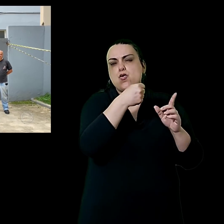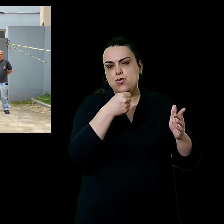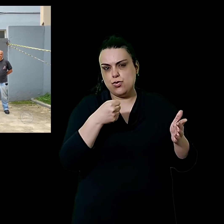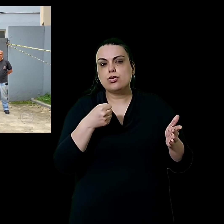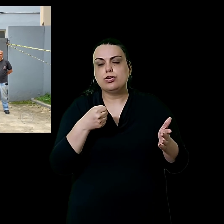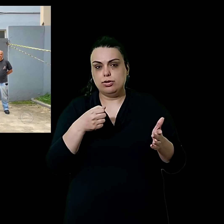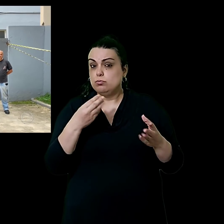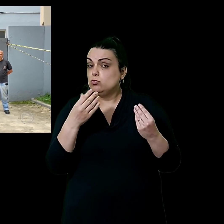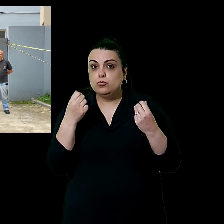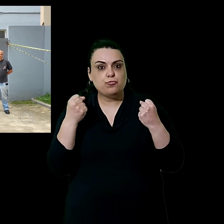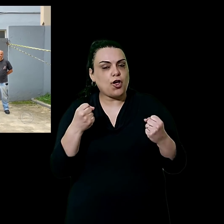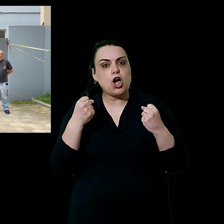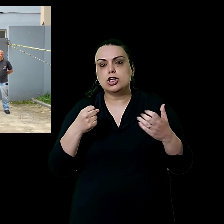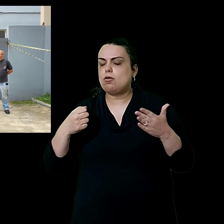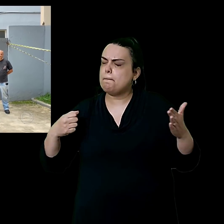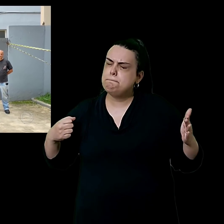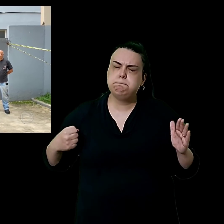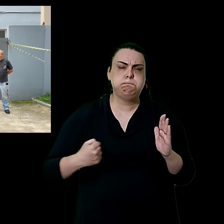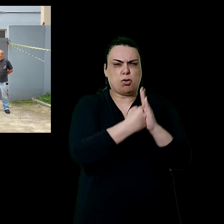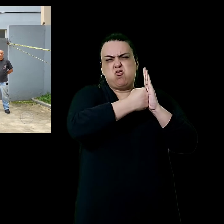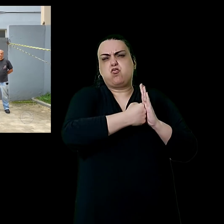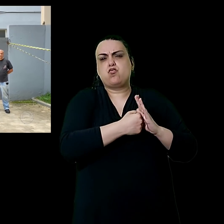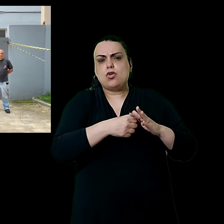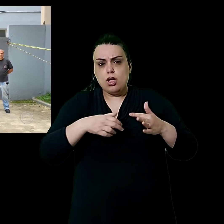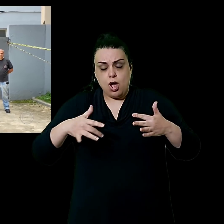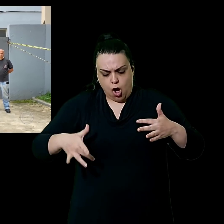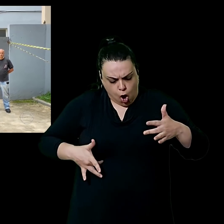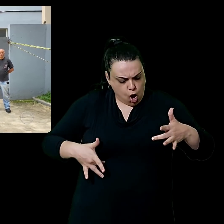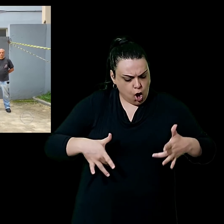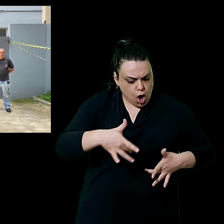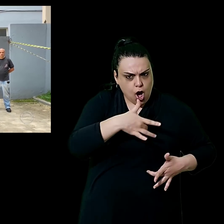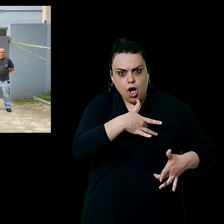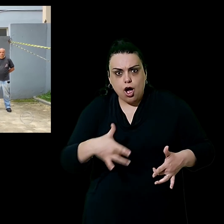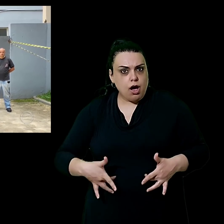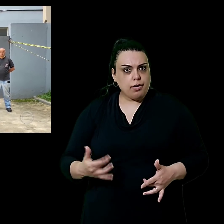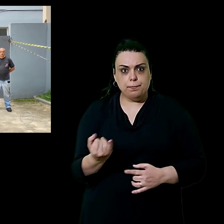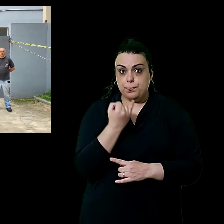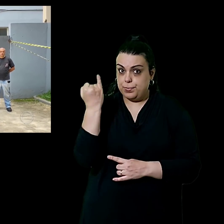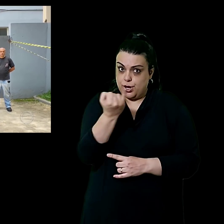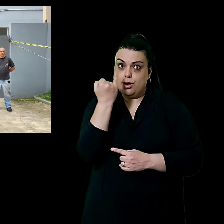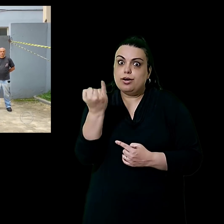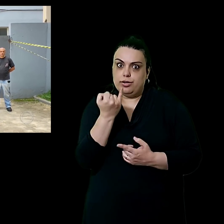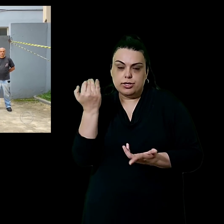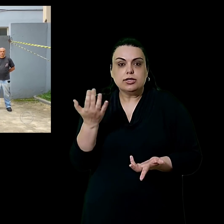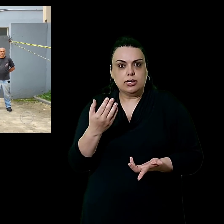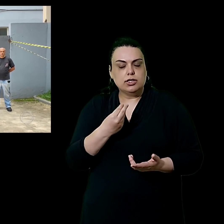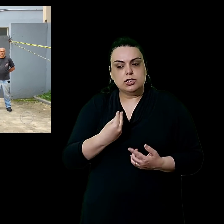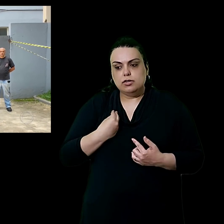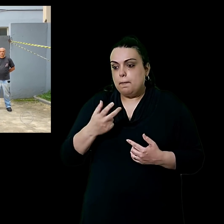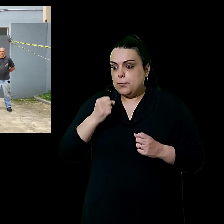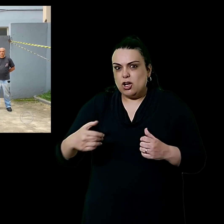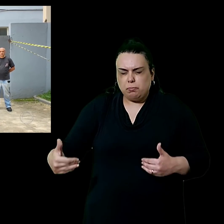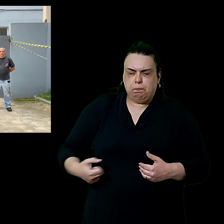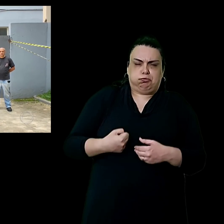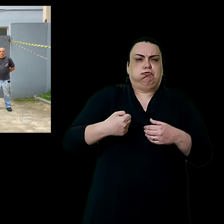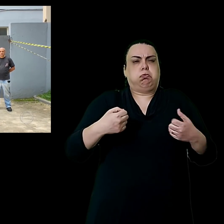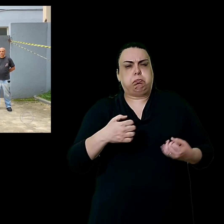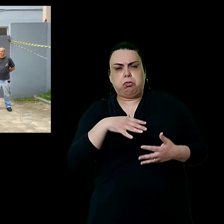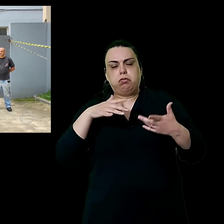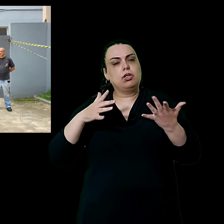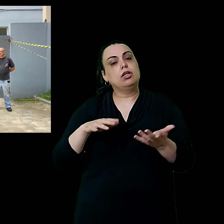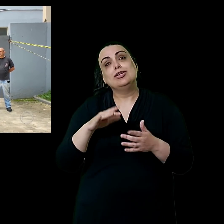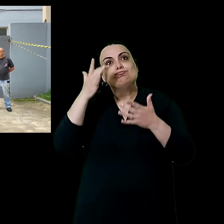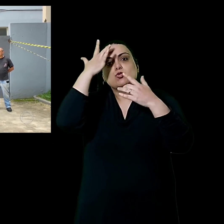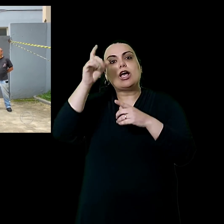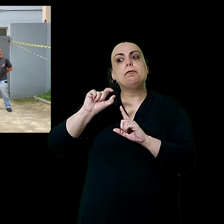lesões contusas em diversos órgãos vitais, né? Que a gente não consegue determinar qual que